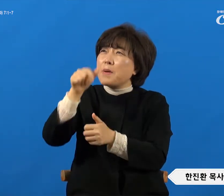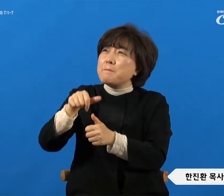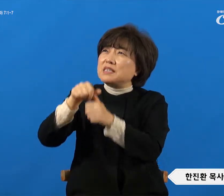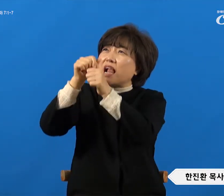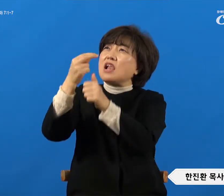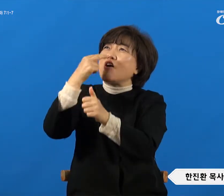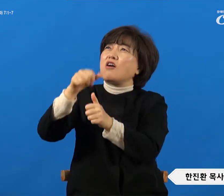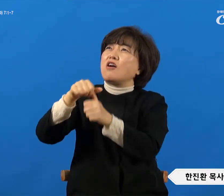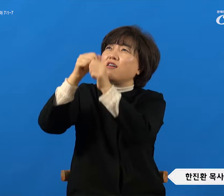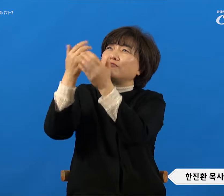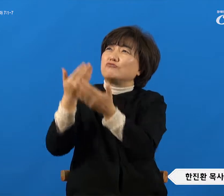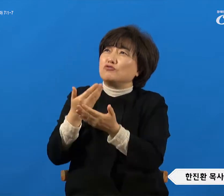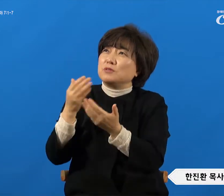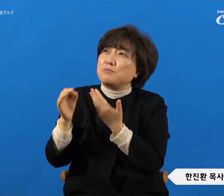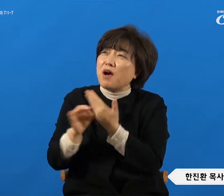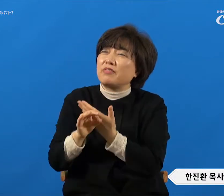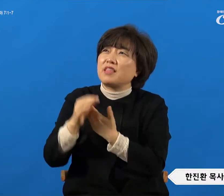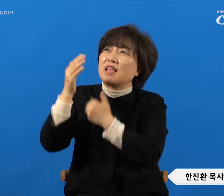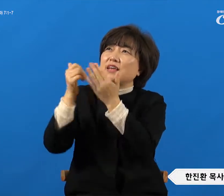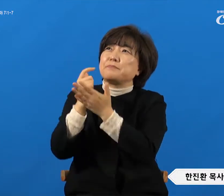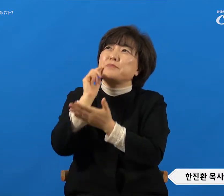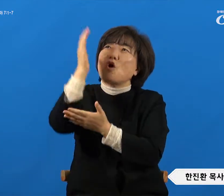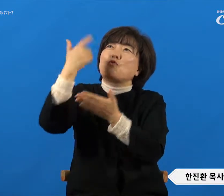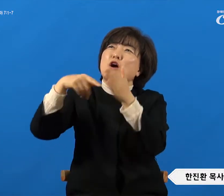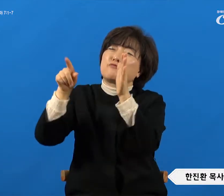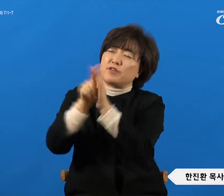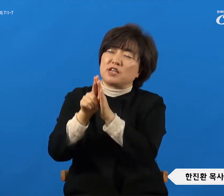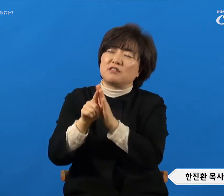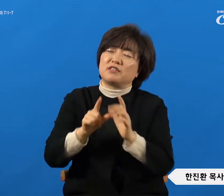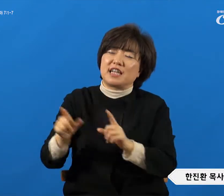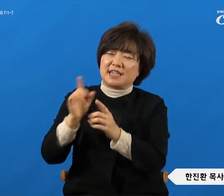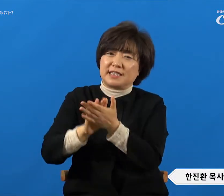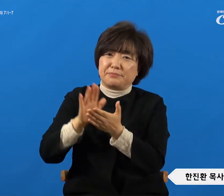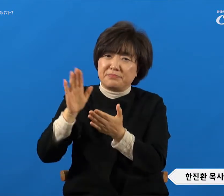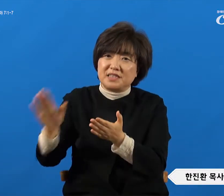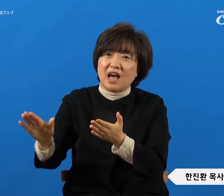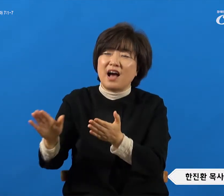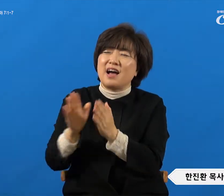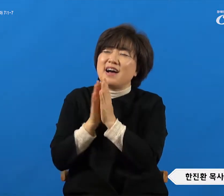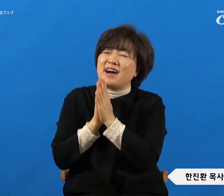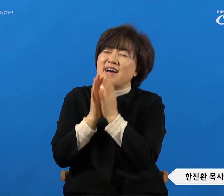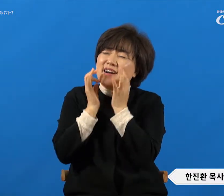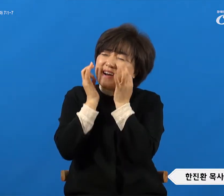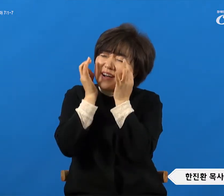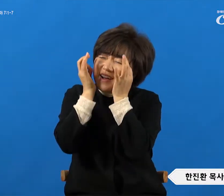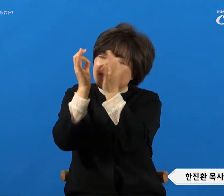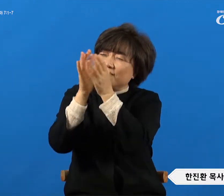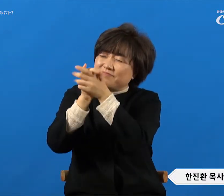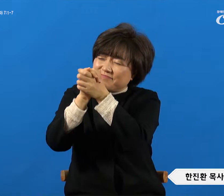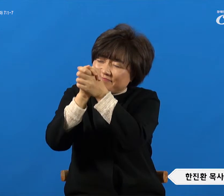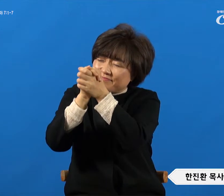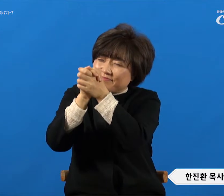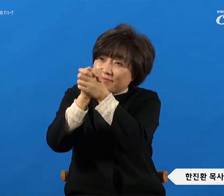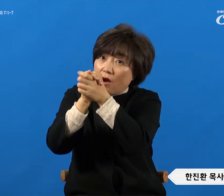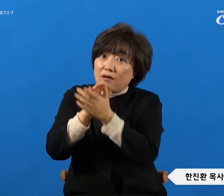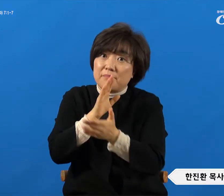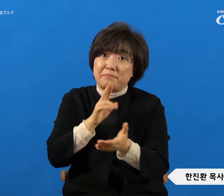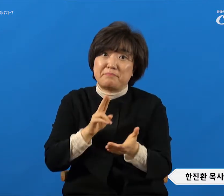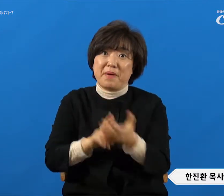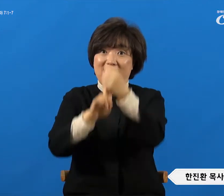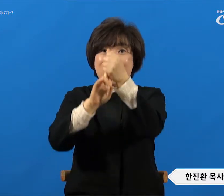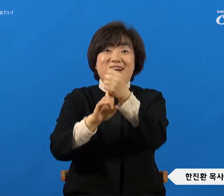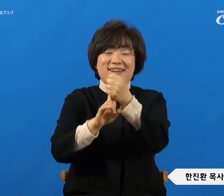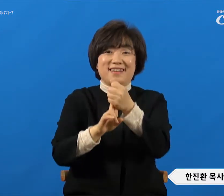살겠습니다. 간절히 매달렸습니다. 기적이 일어났습니다. 정말 거짓말처럼 병이 깨끗이